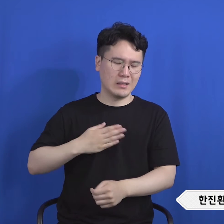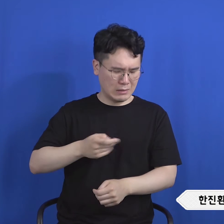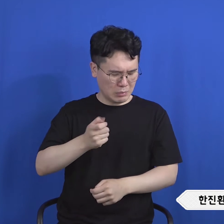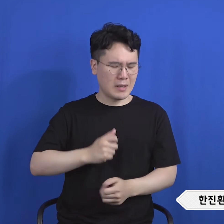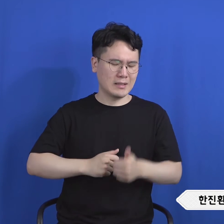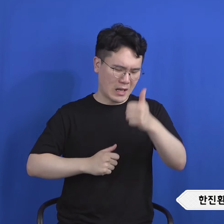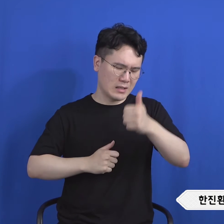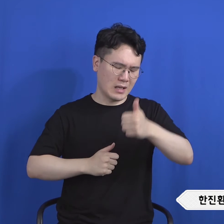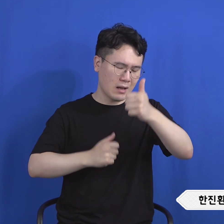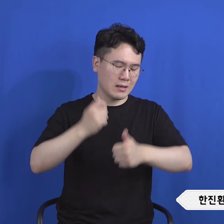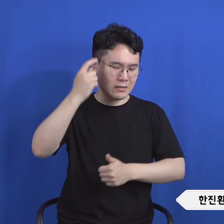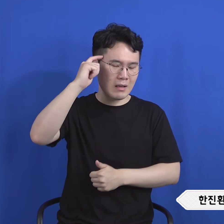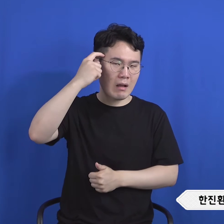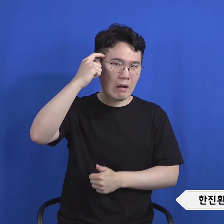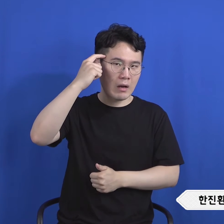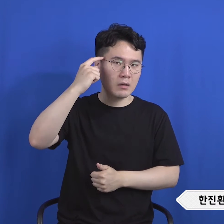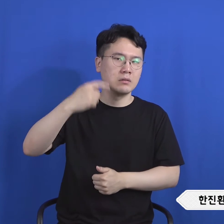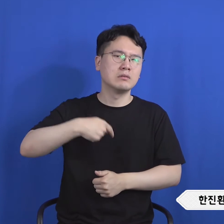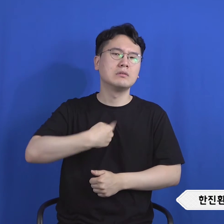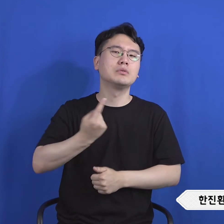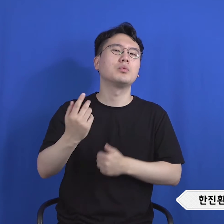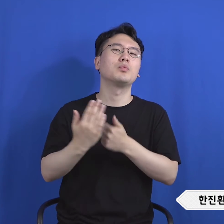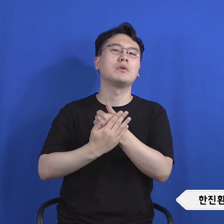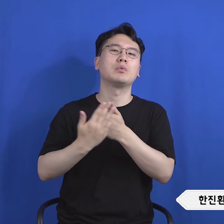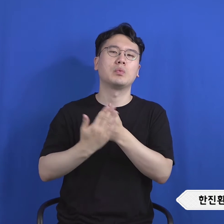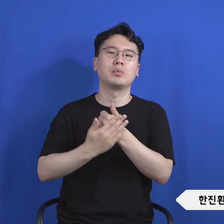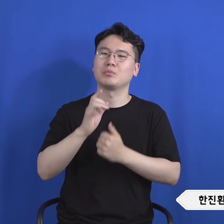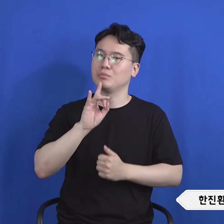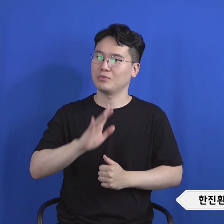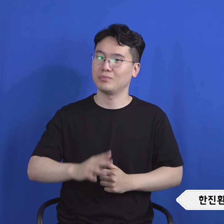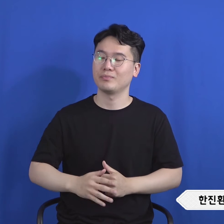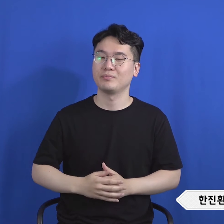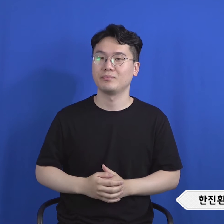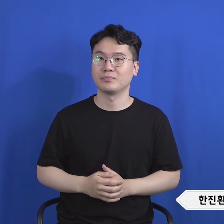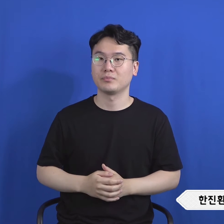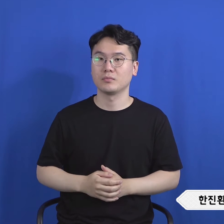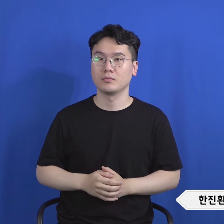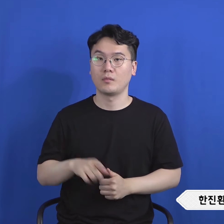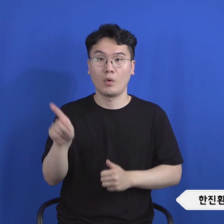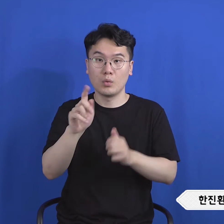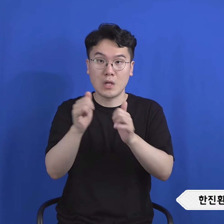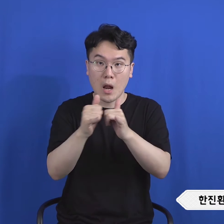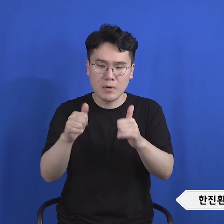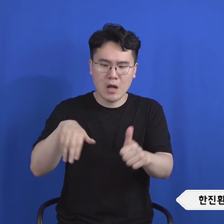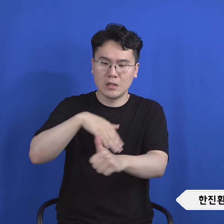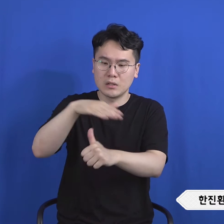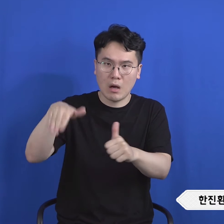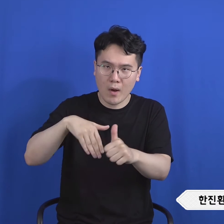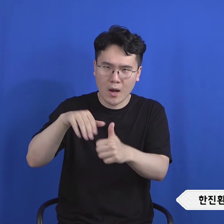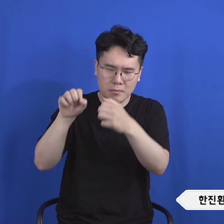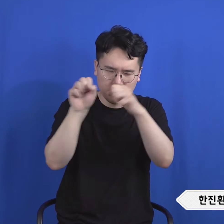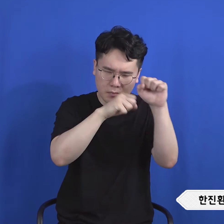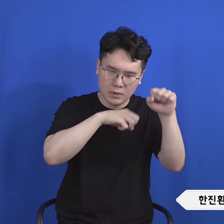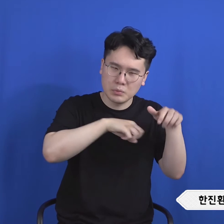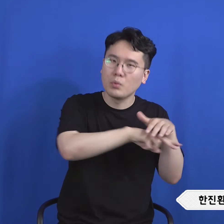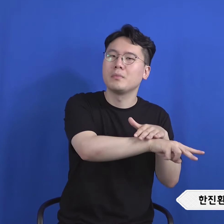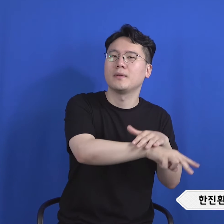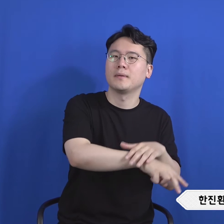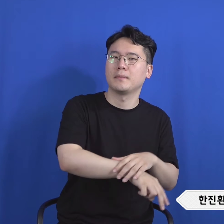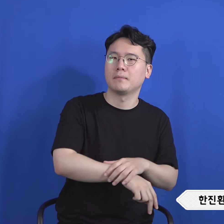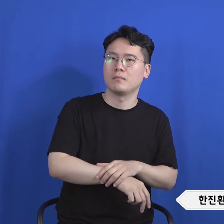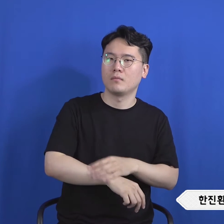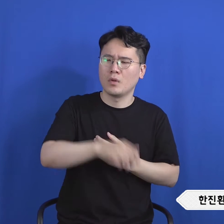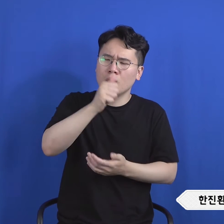하면서 스스로 이제 자위를 하는 것이죠. 어떤 사람은 아예 도피를 하려고 합니다.